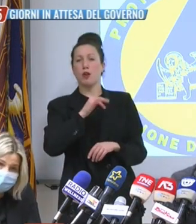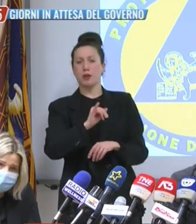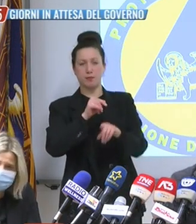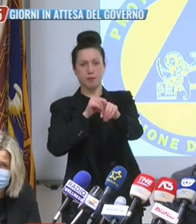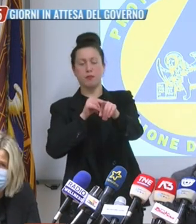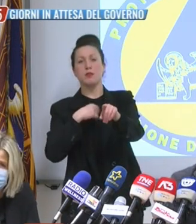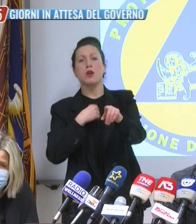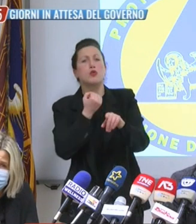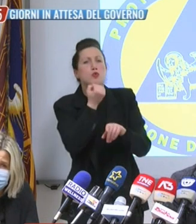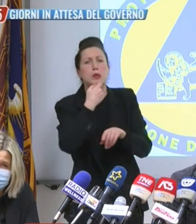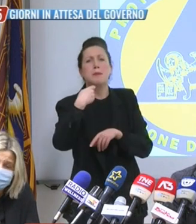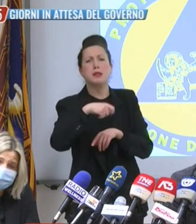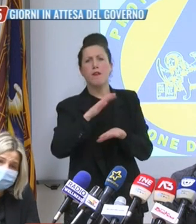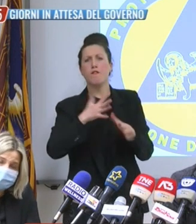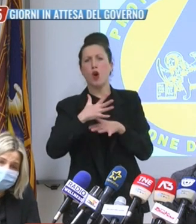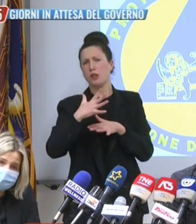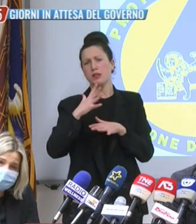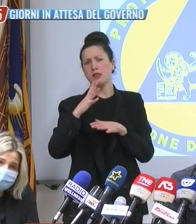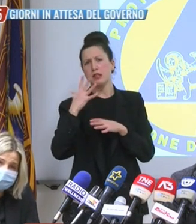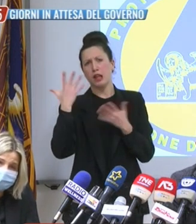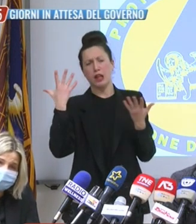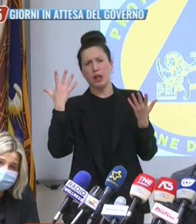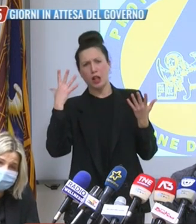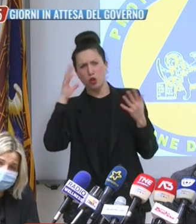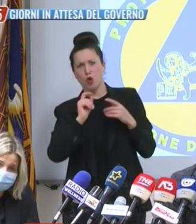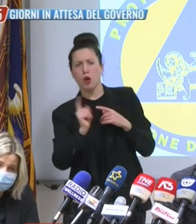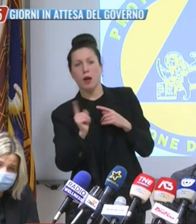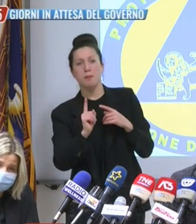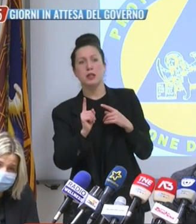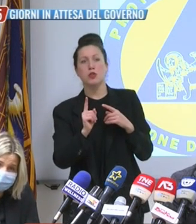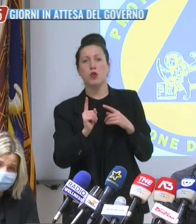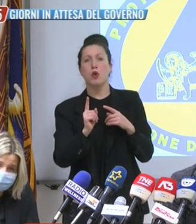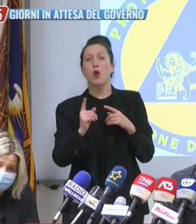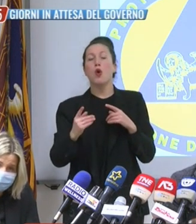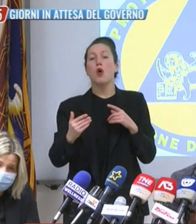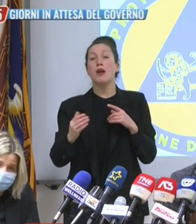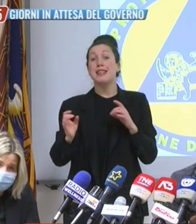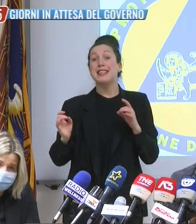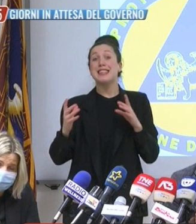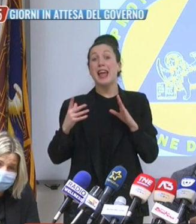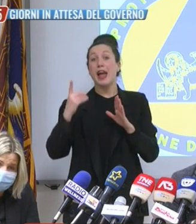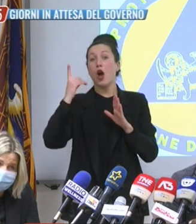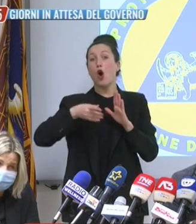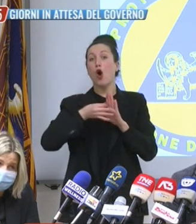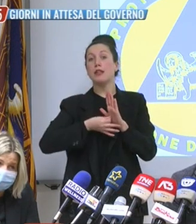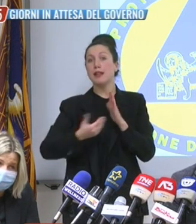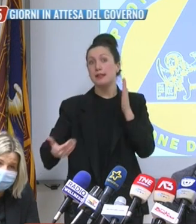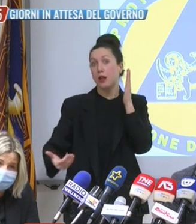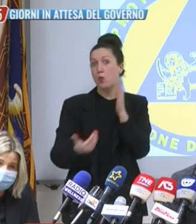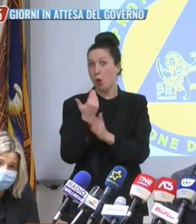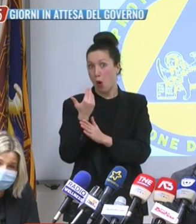nuova ordinanza eventualmente entrerebbe in vigore dalla prossima settimana? No, cioè, se la